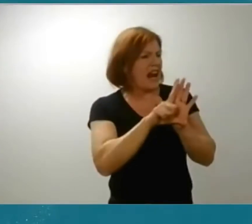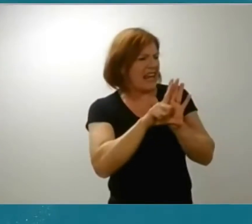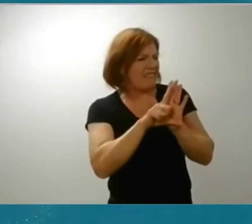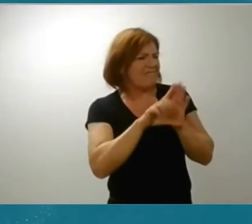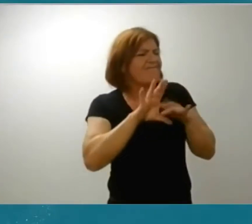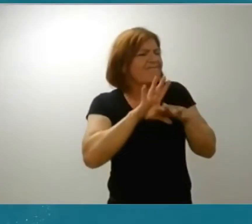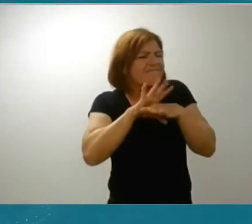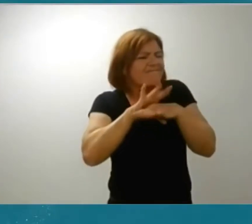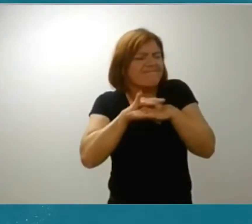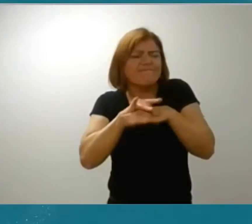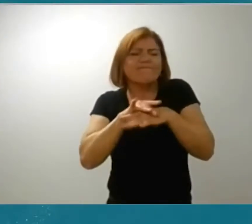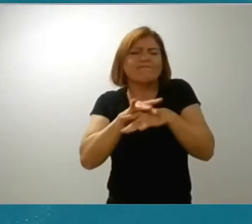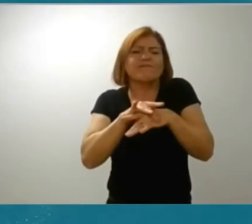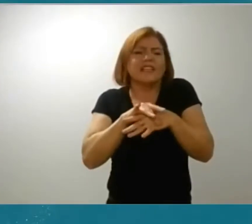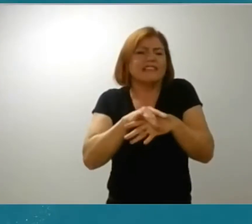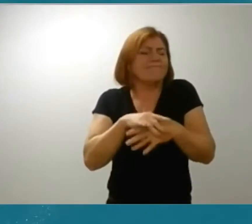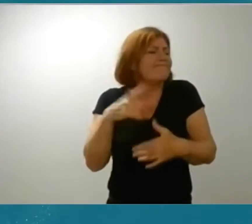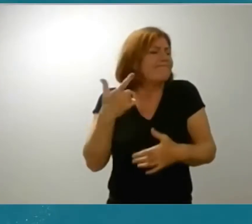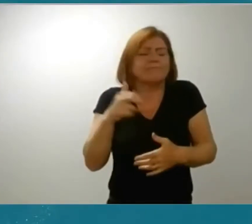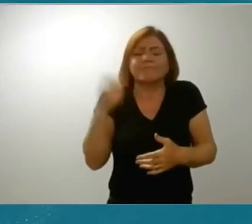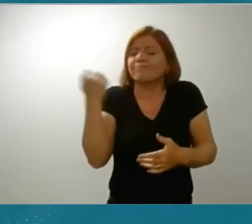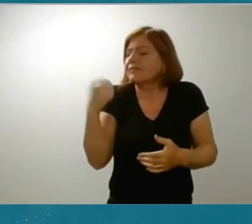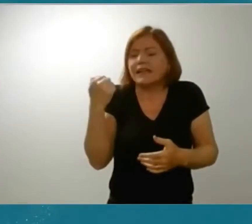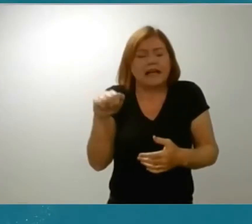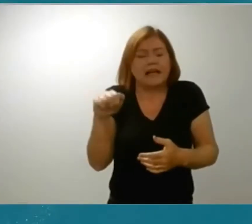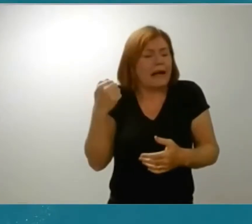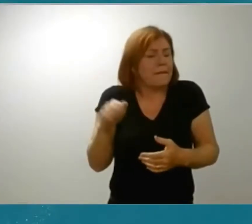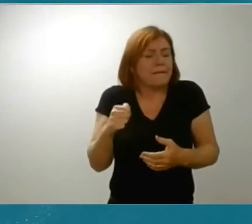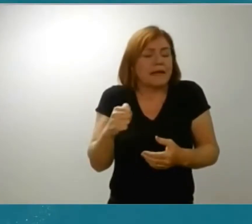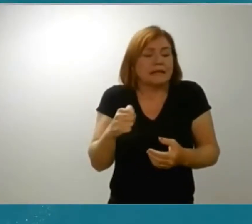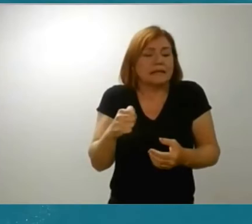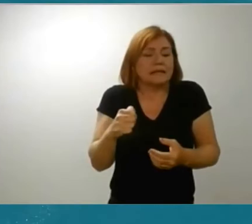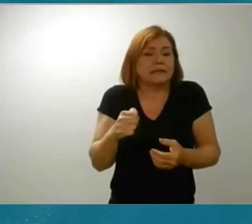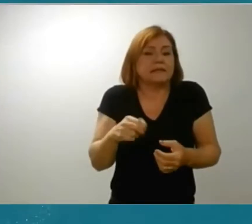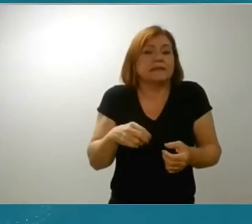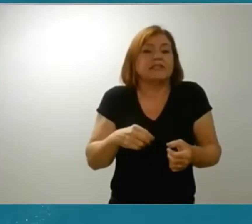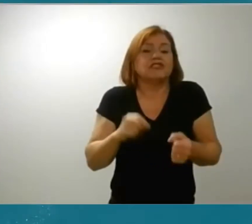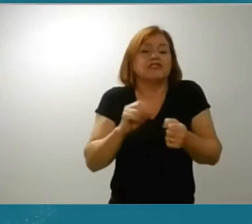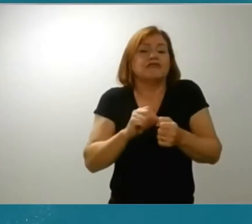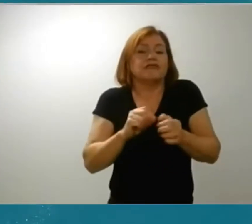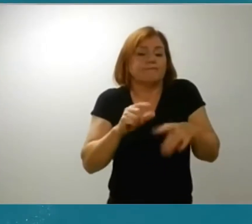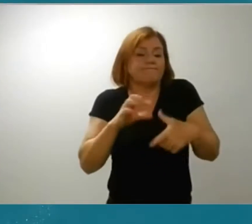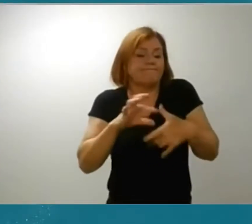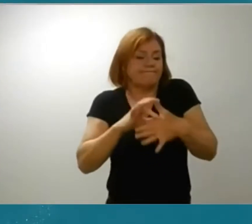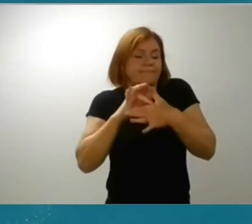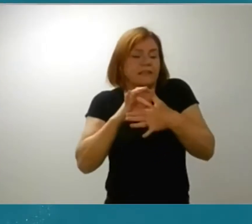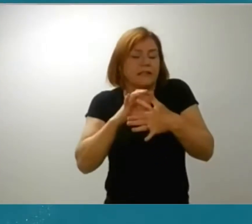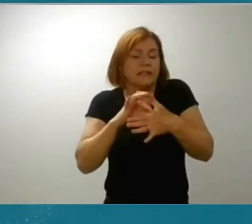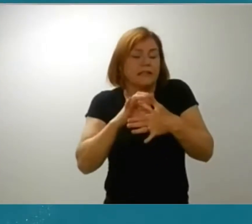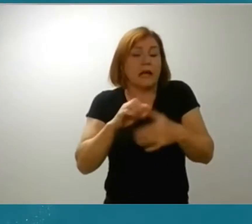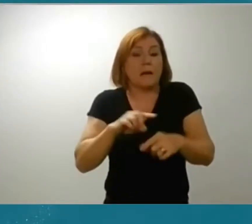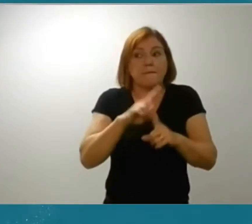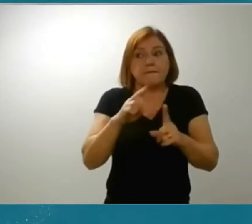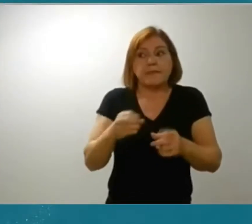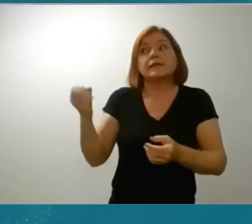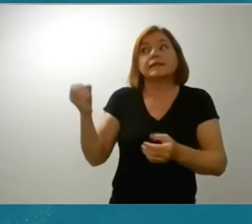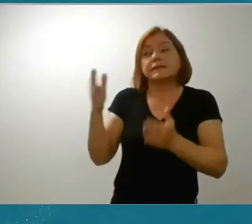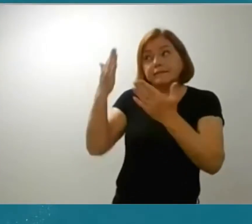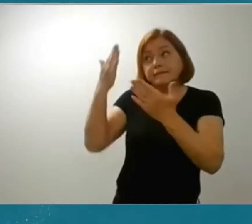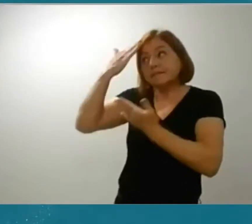tem capacidade de lidar com a nossa carne, mas graças a Deus, Deus lidou, né, com a nossa carne por meio